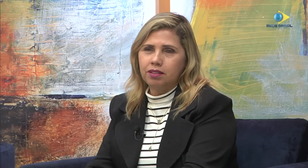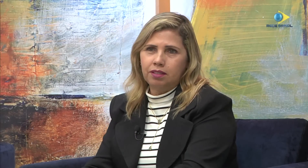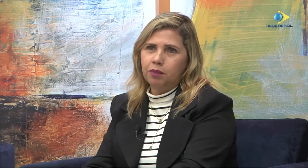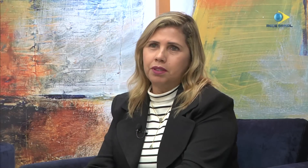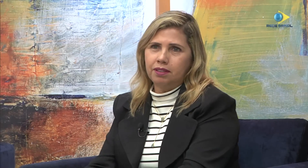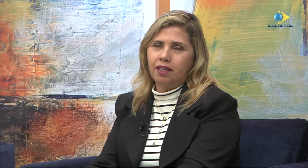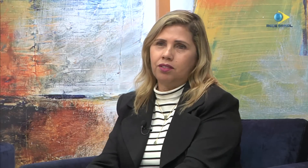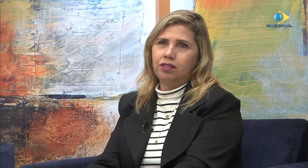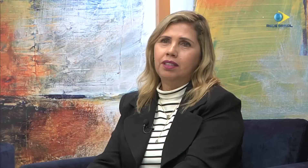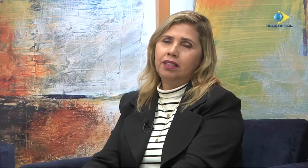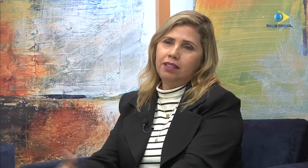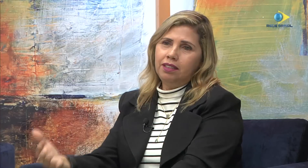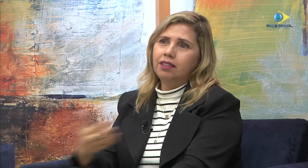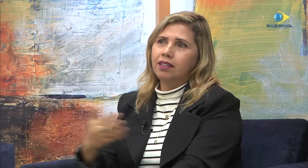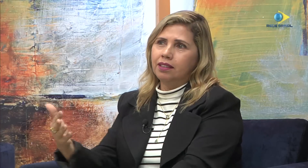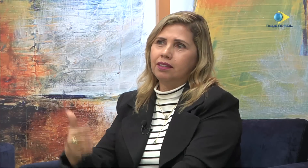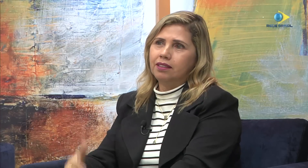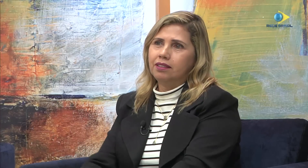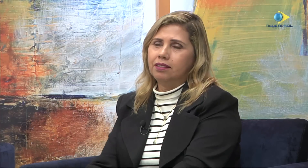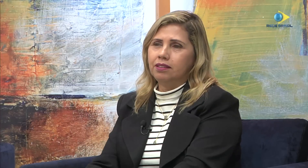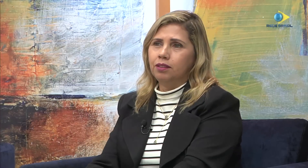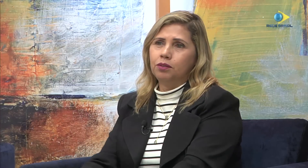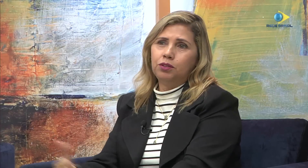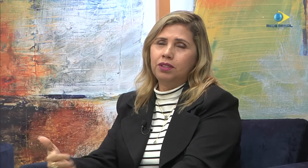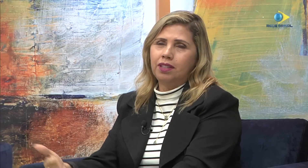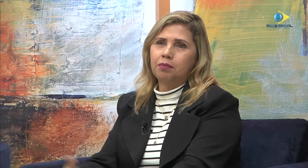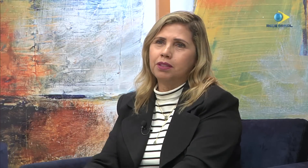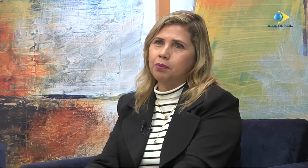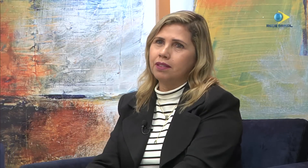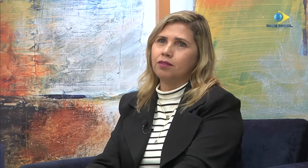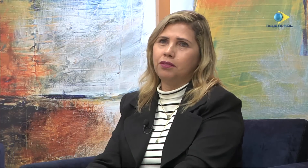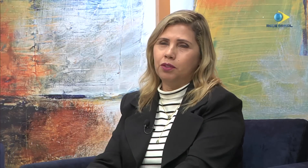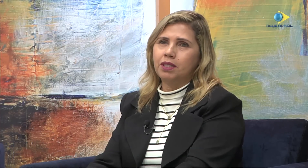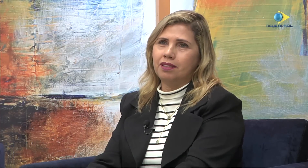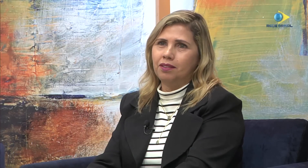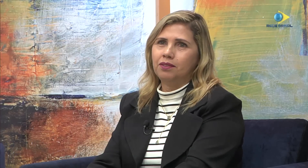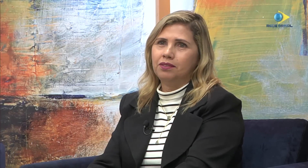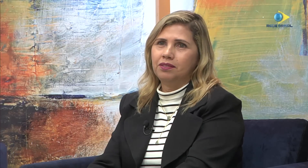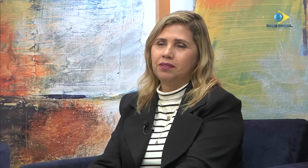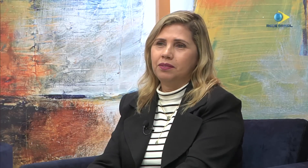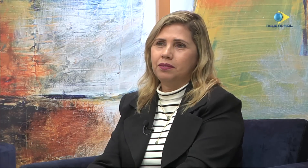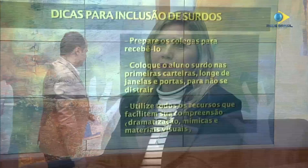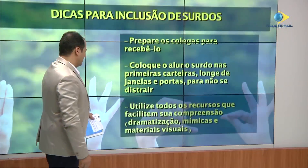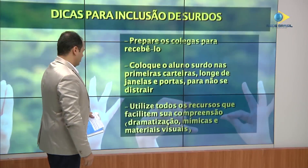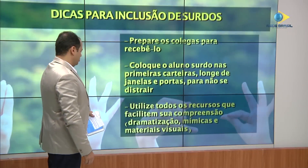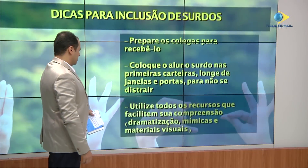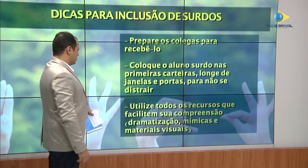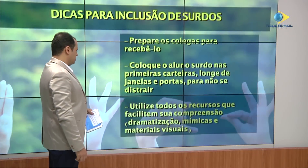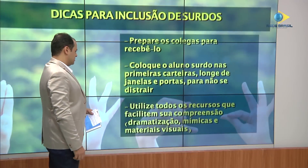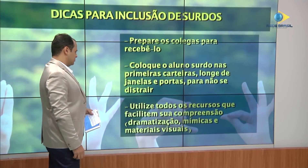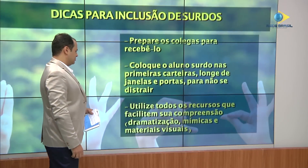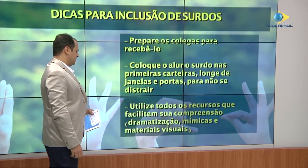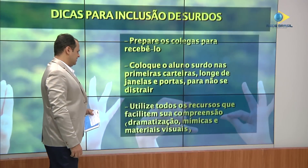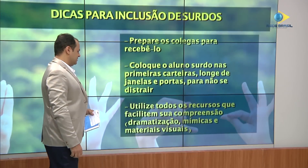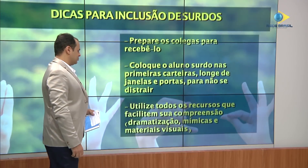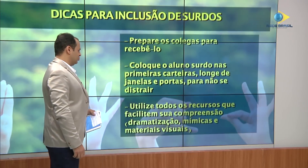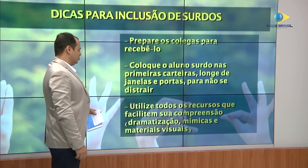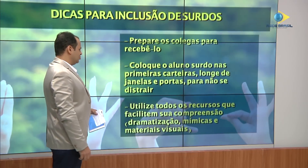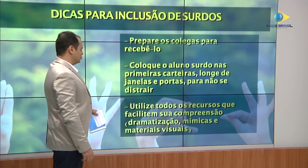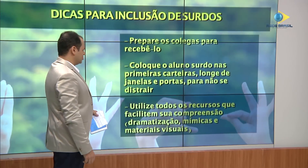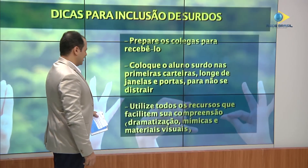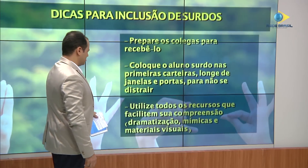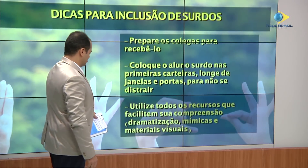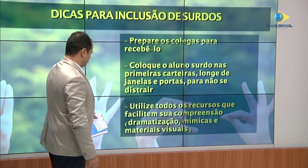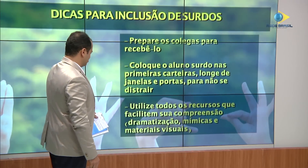processo de ensino-aprendizagem e da onde o intérprete está passando a informação. Muito bem. Outra coisa, utilize